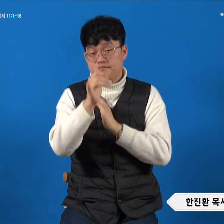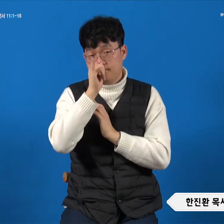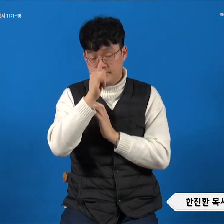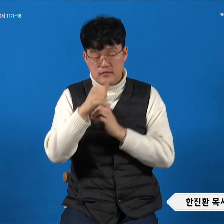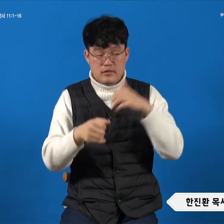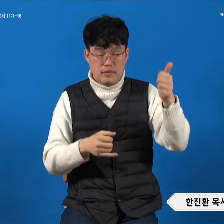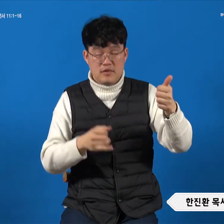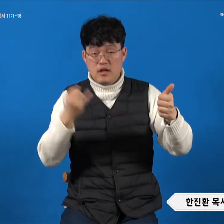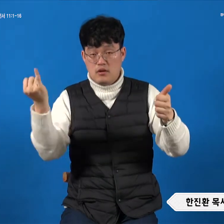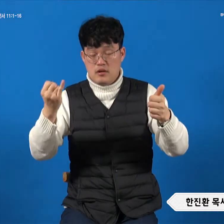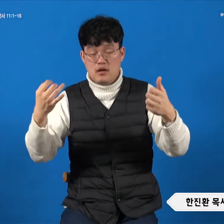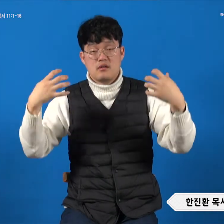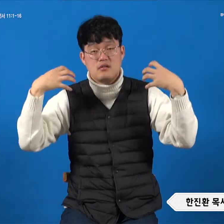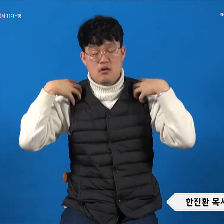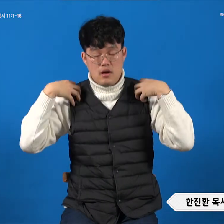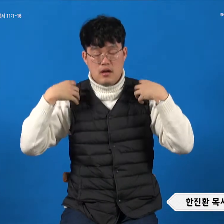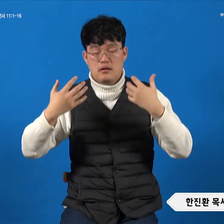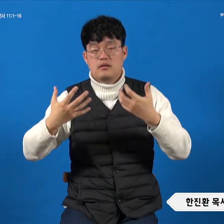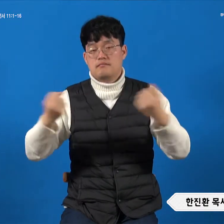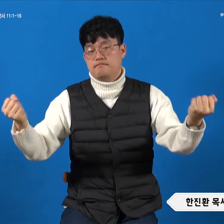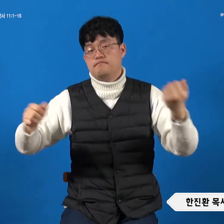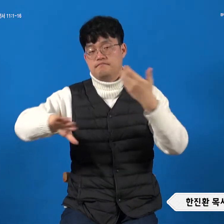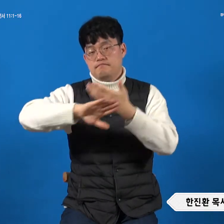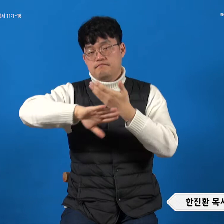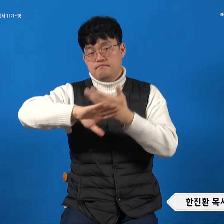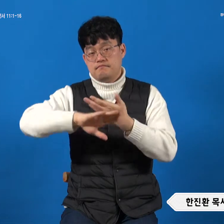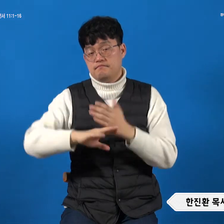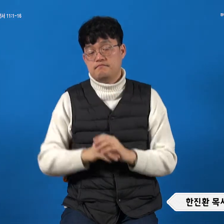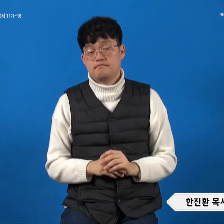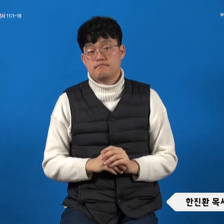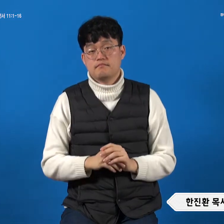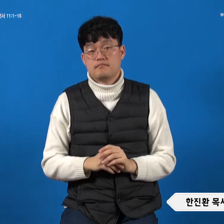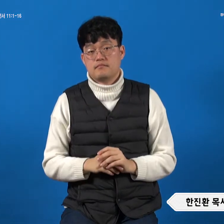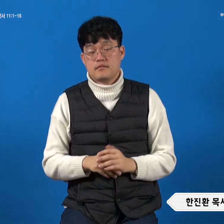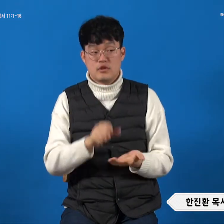뜻입니다. 남녀의 역할이 있다는 뜻입니다.